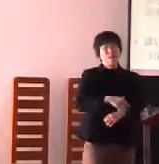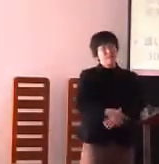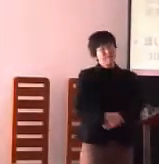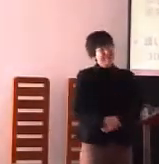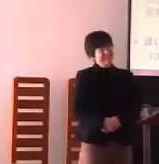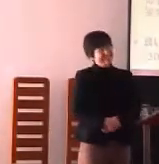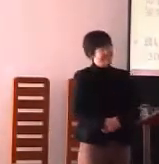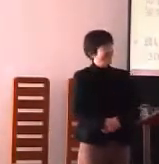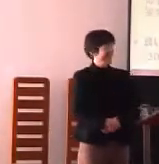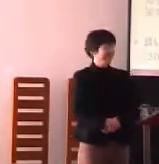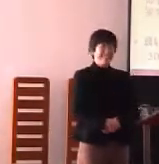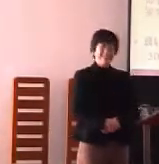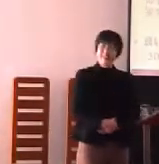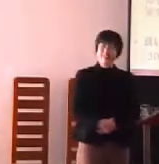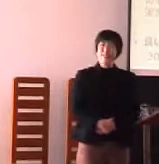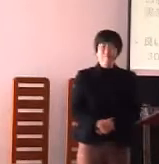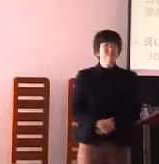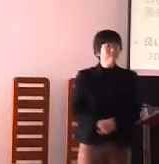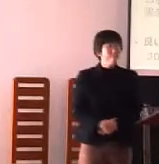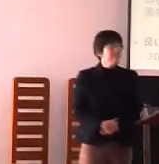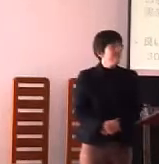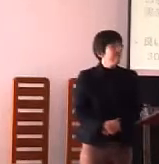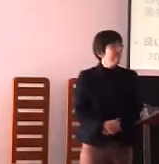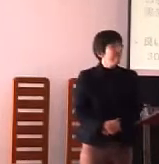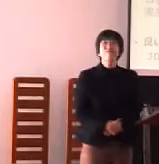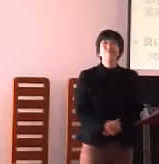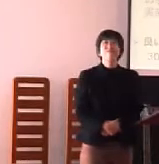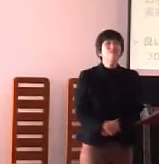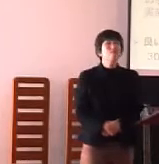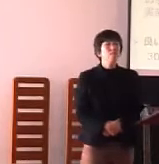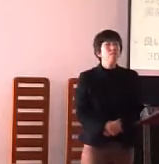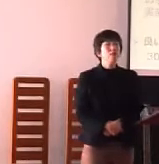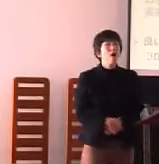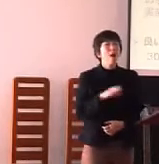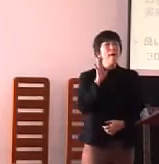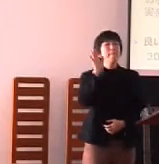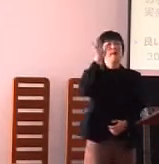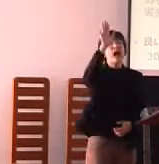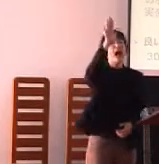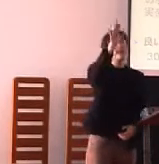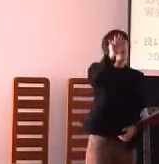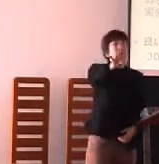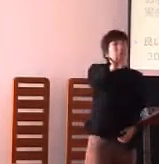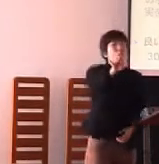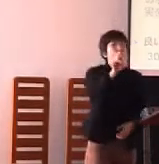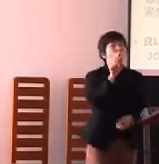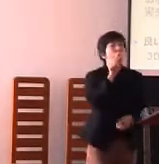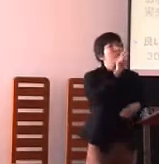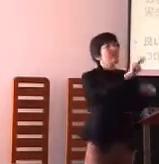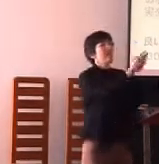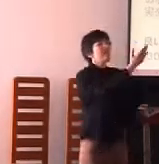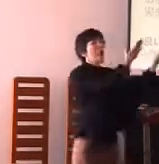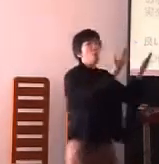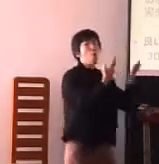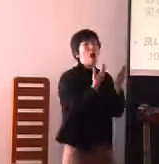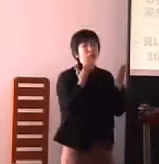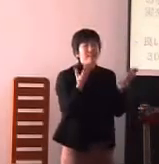から未来を見ました。だからモーセは平安な思